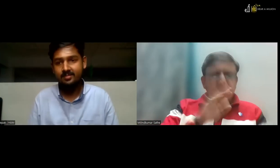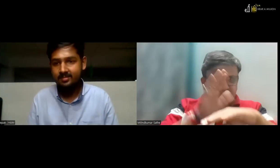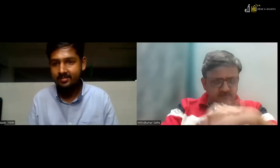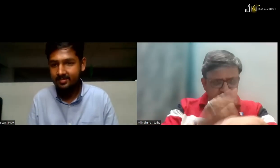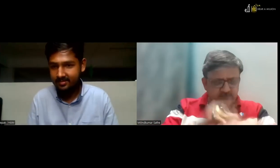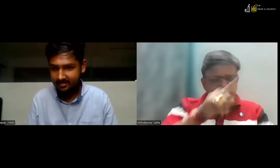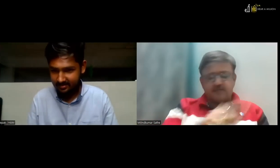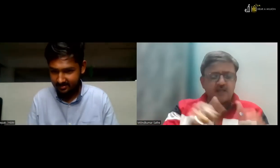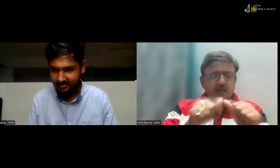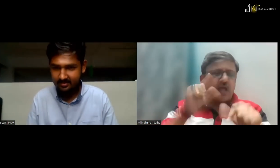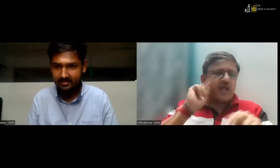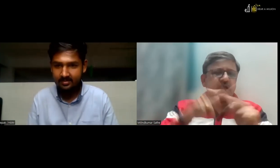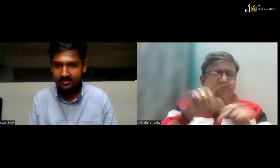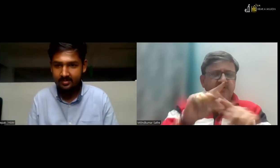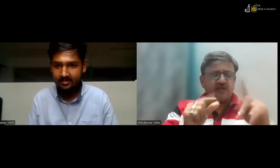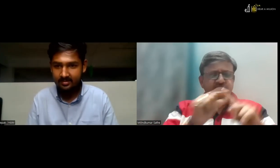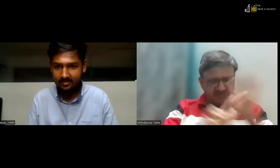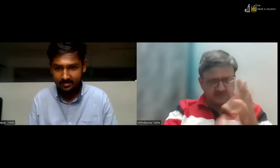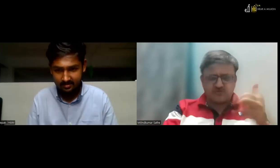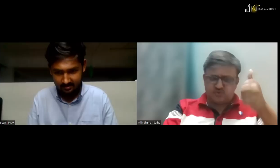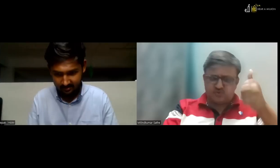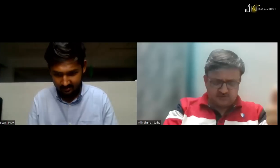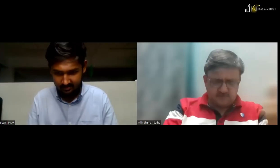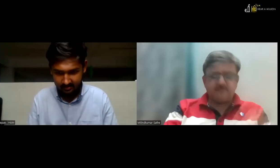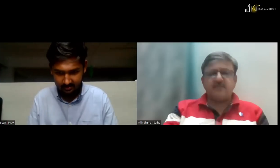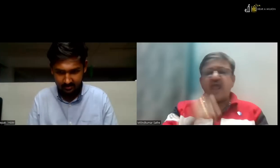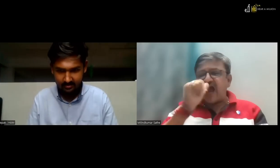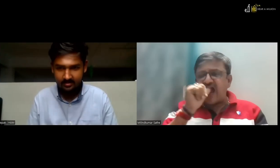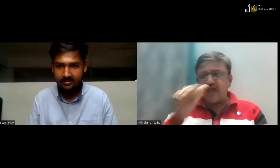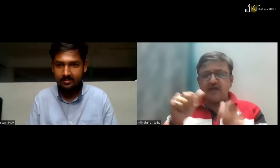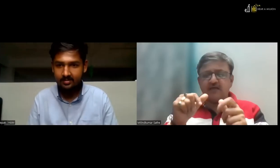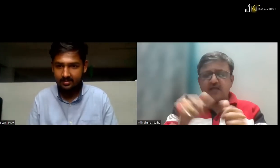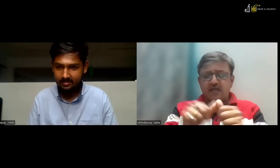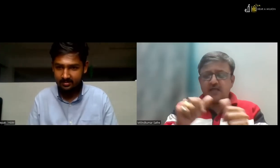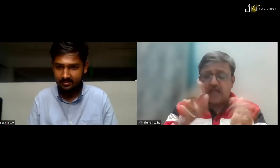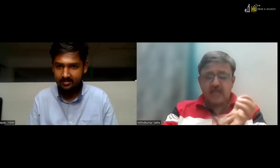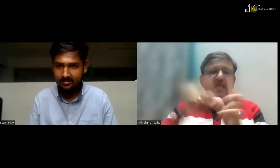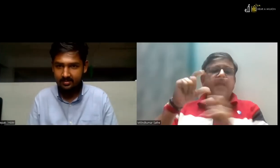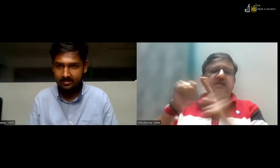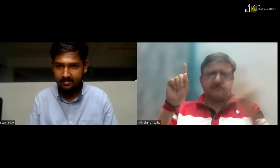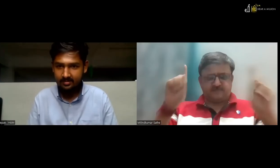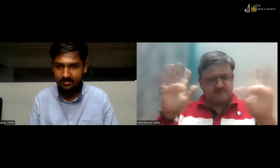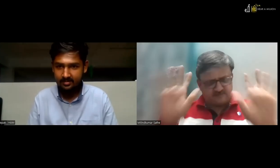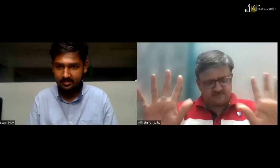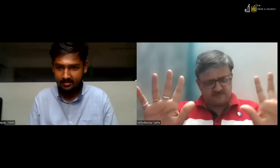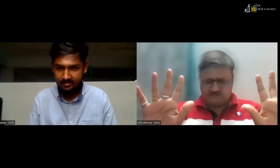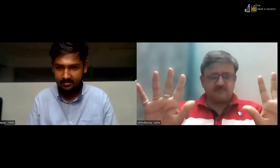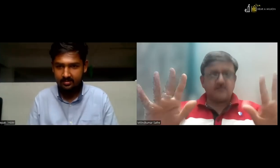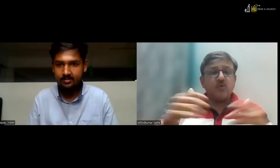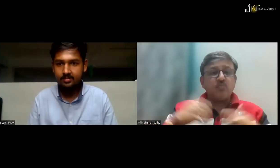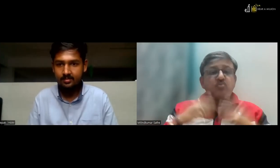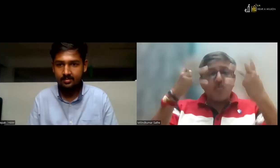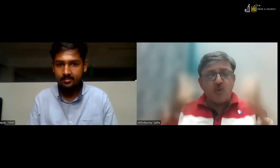कितने हेयर फॉल शैम्पू ट्राई किए कि हेयर फॉल कब होता है क्या है हेयर फॉल के खास आयुर्वेदिक उपाय शैम्पू